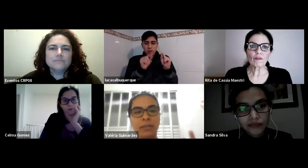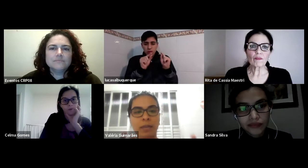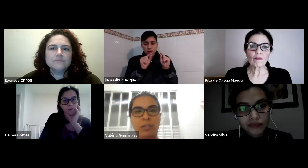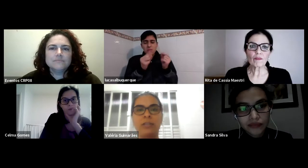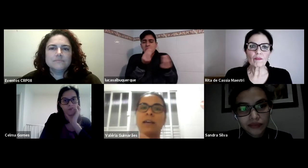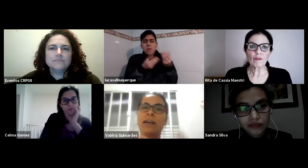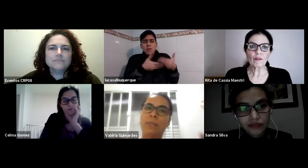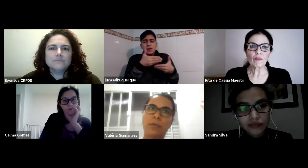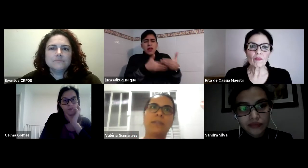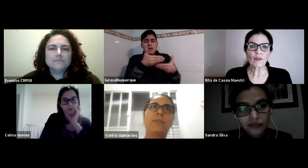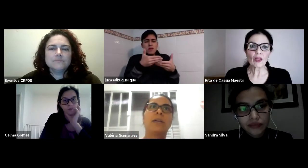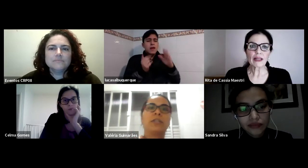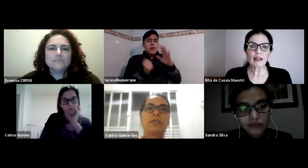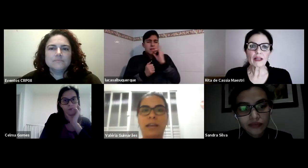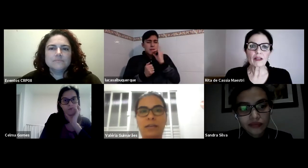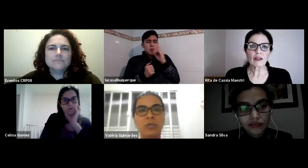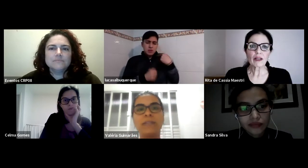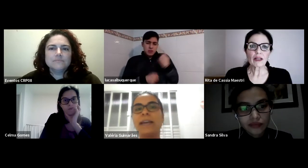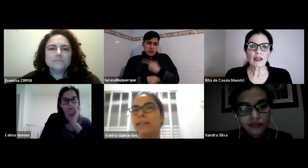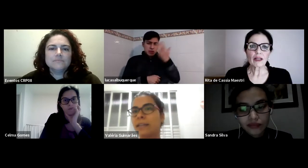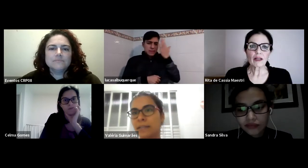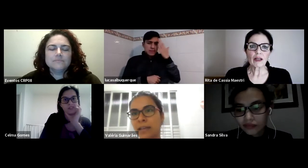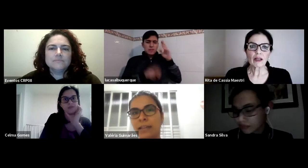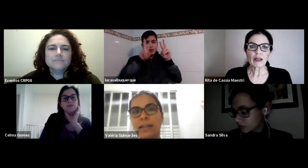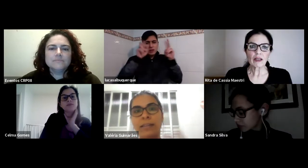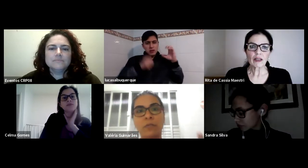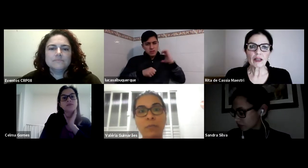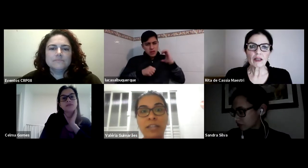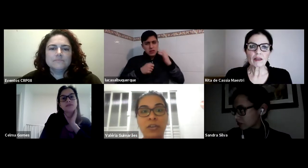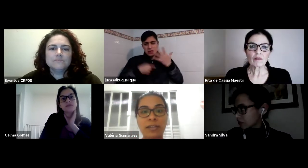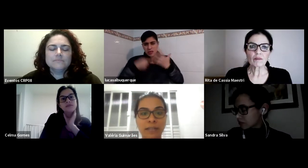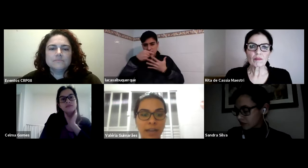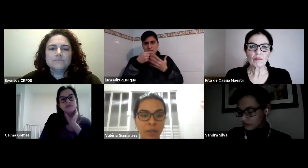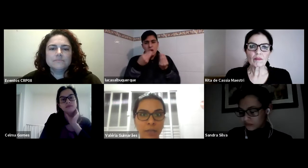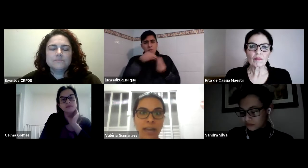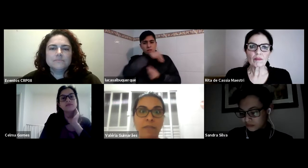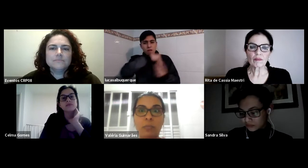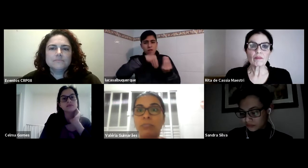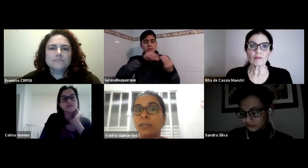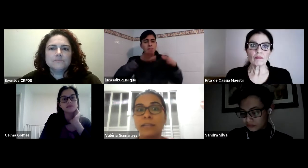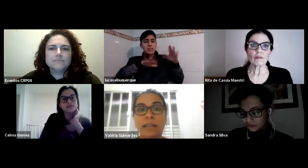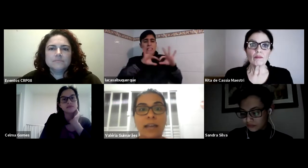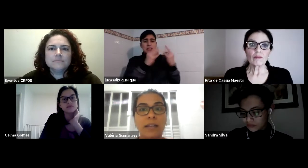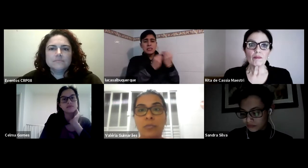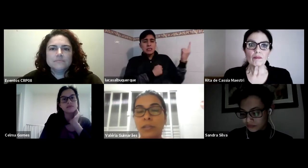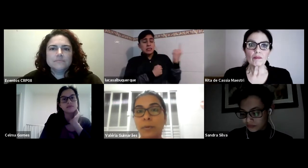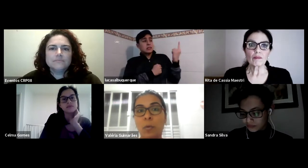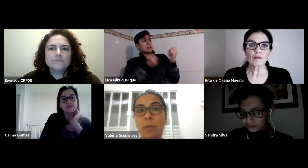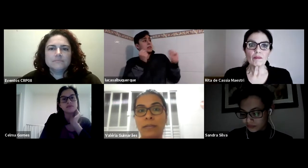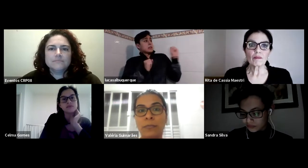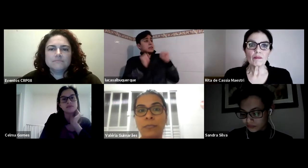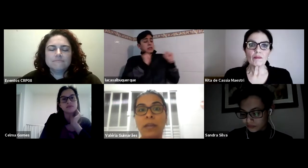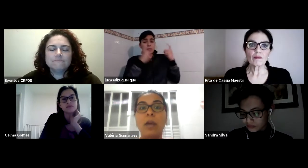esse procedimento. A gente sabe, por exemplo, questões éticas, né, de envolvimento, só que às vezes aquele familiar vem com tanta ansiedade, com